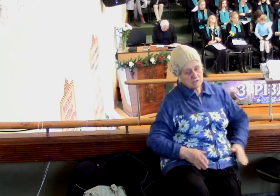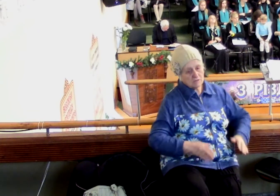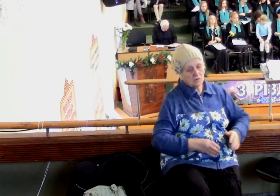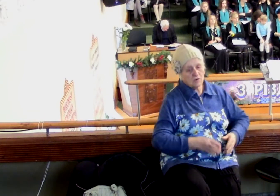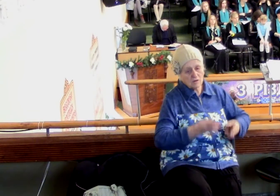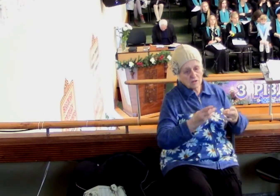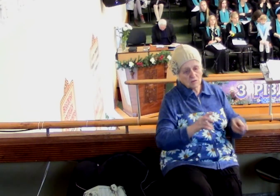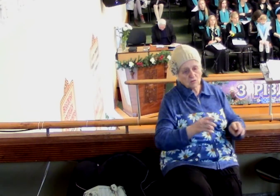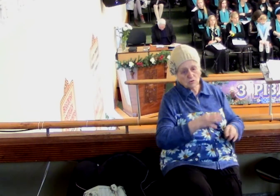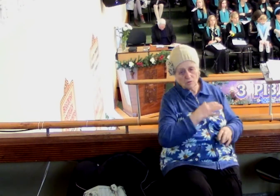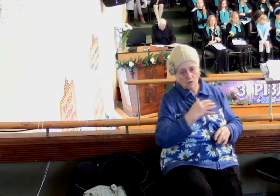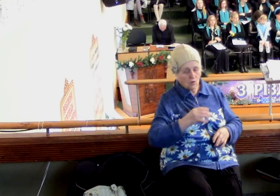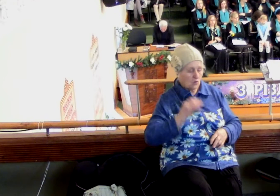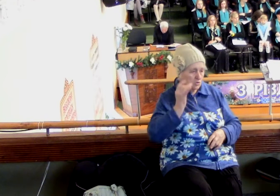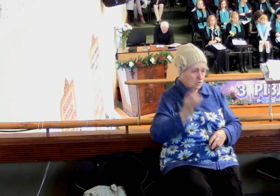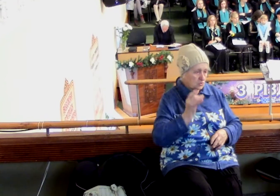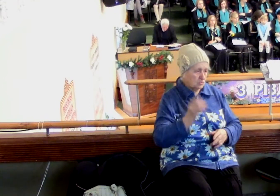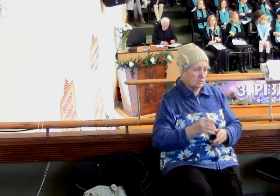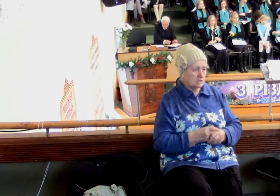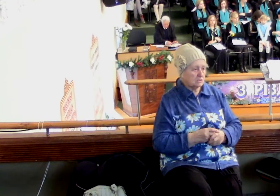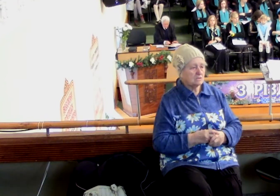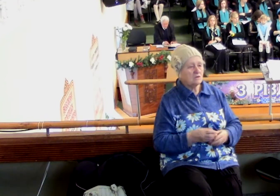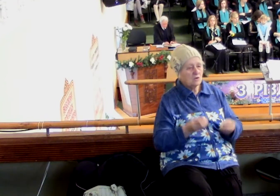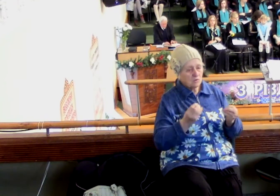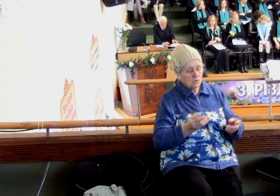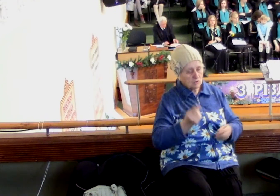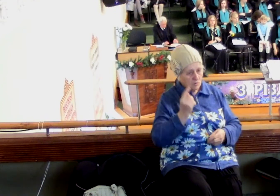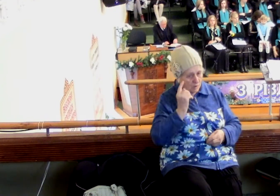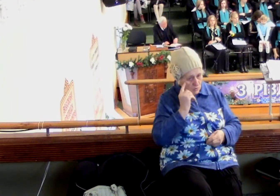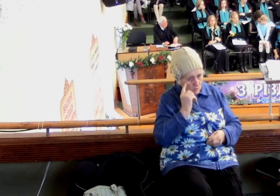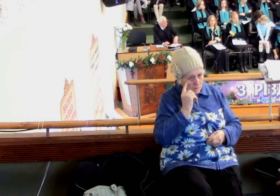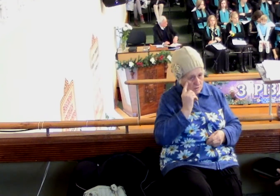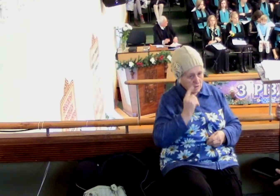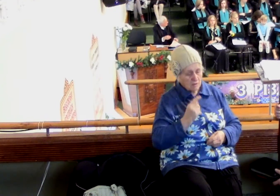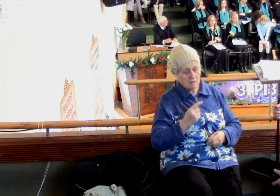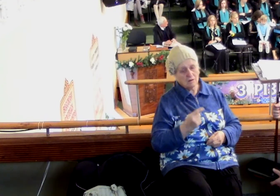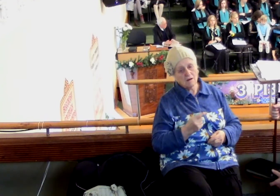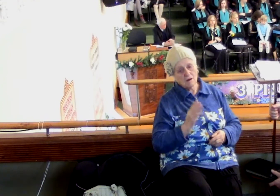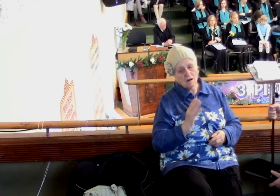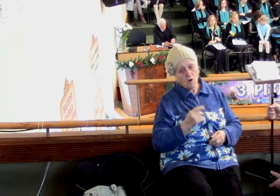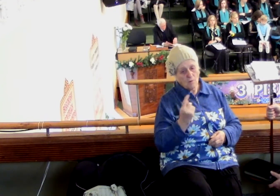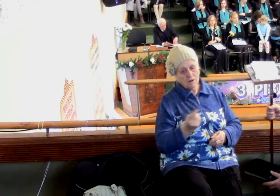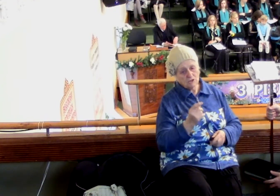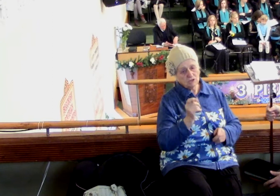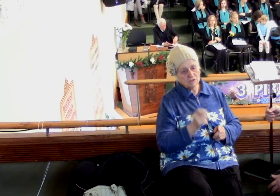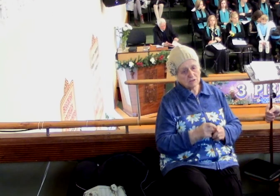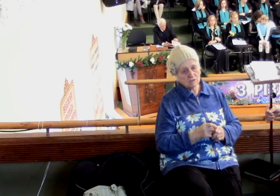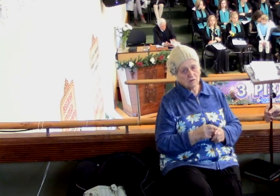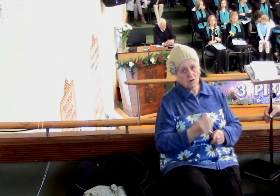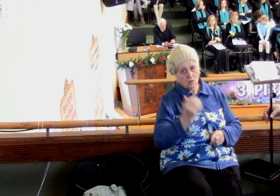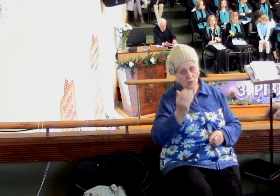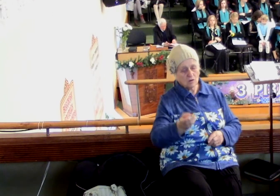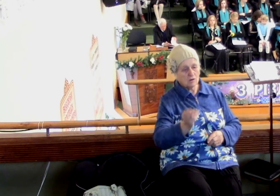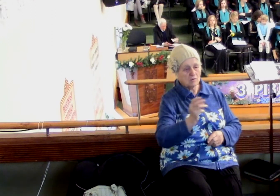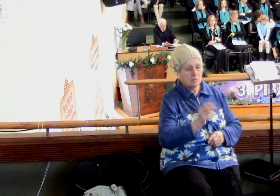Не надо много шума, суматохи. Вы просто вдумайтесь в обычные слова. Он в этот мир пришел,